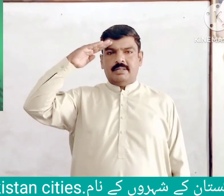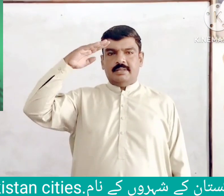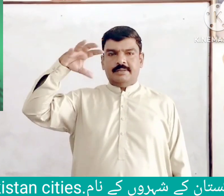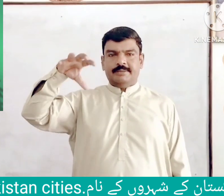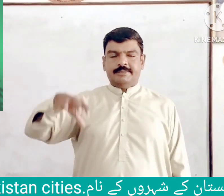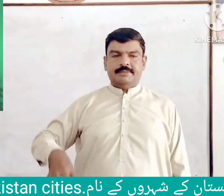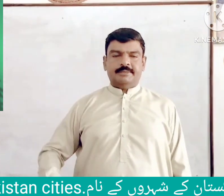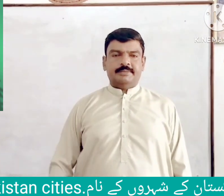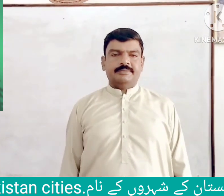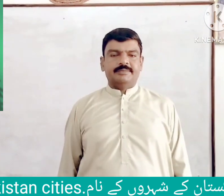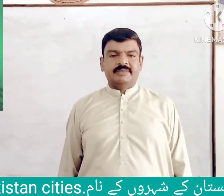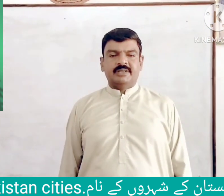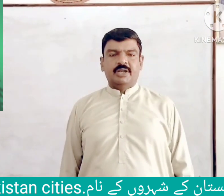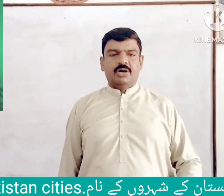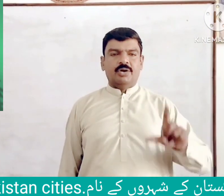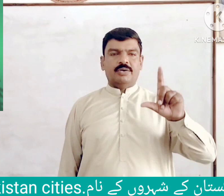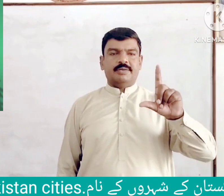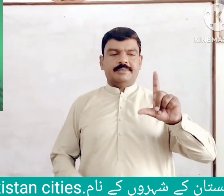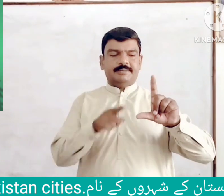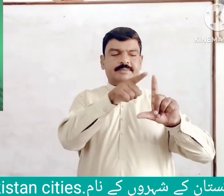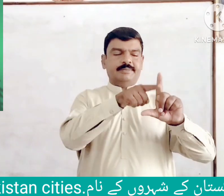इस्लामाबाद। लाहौर,